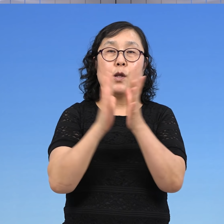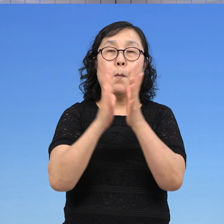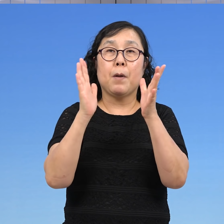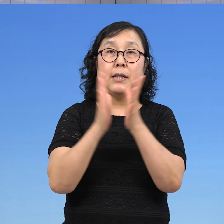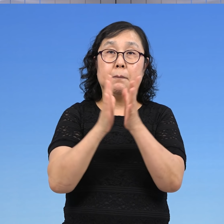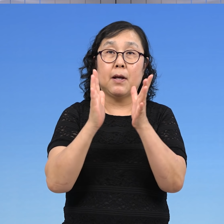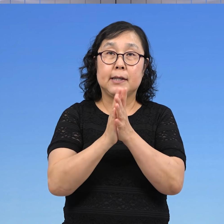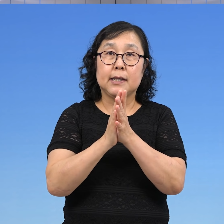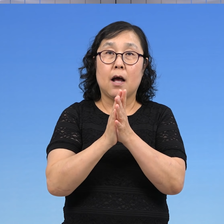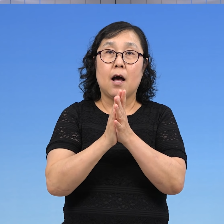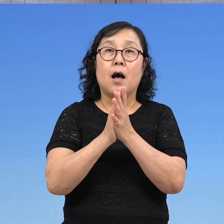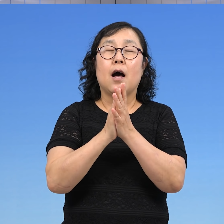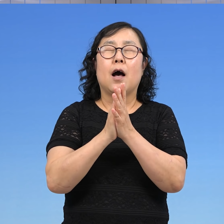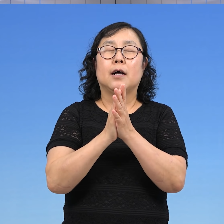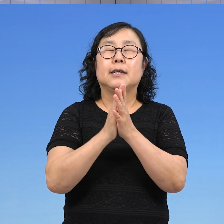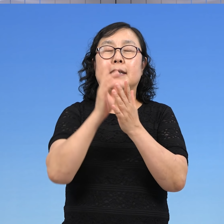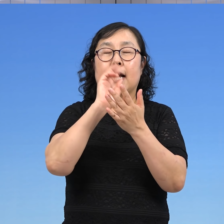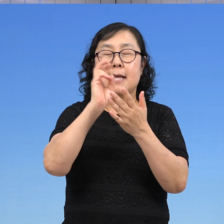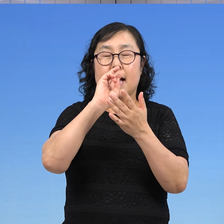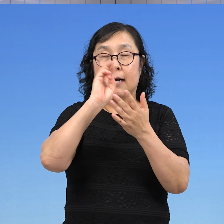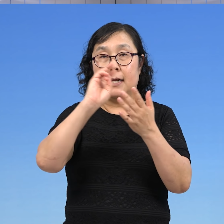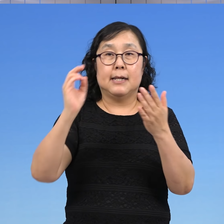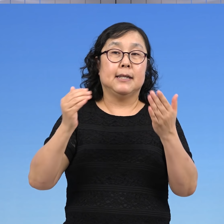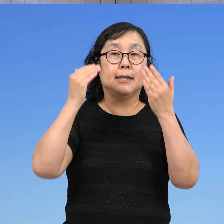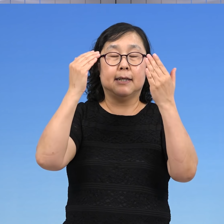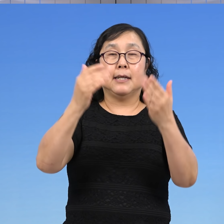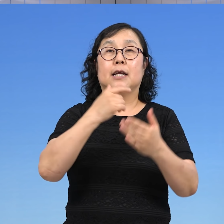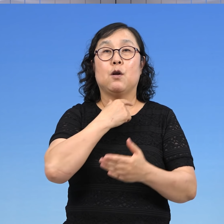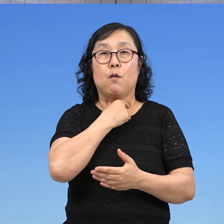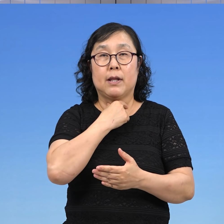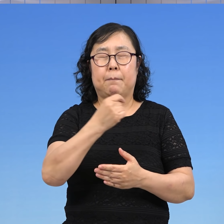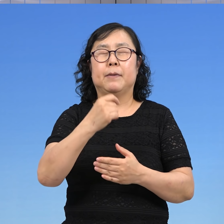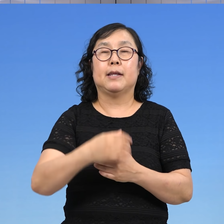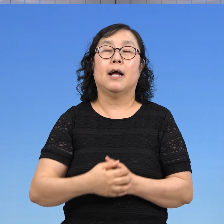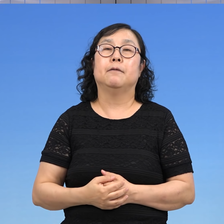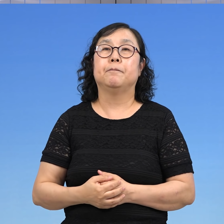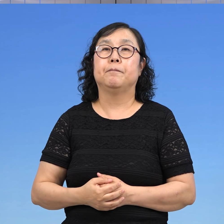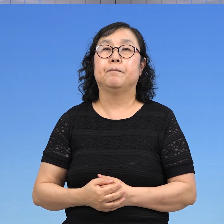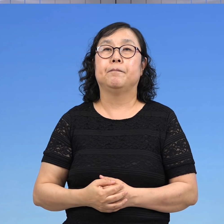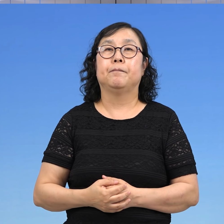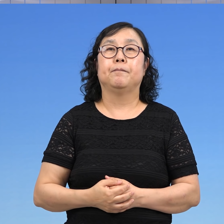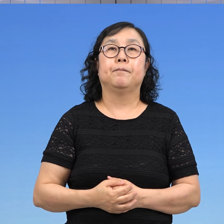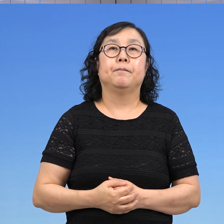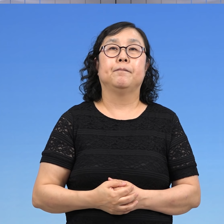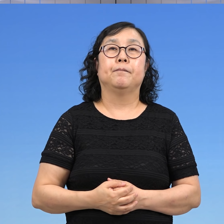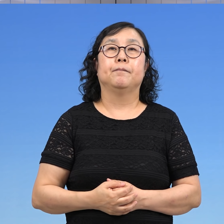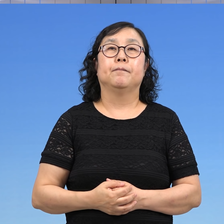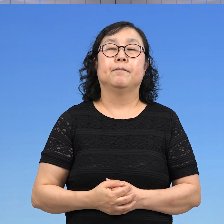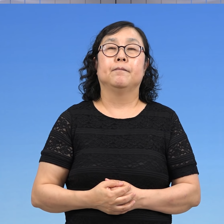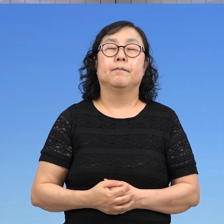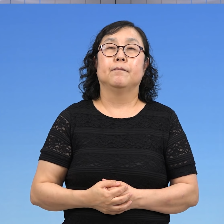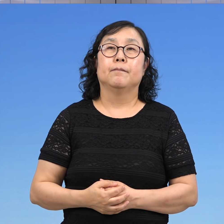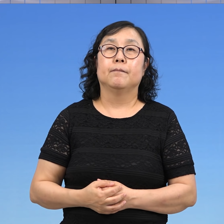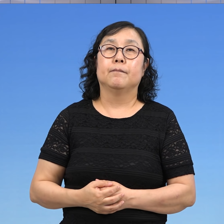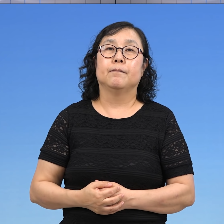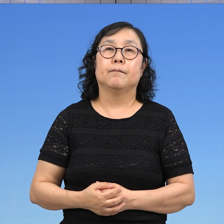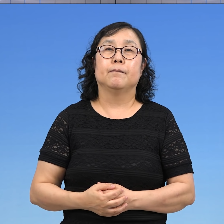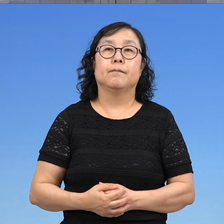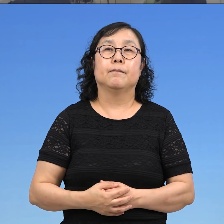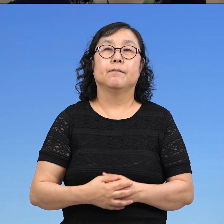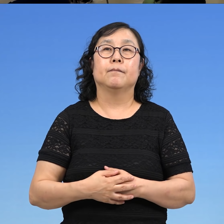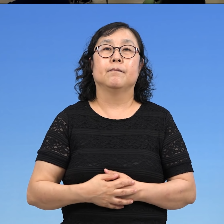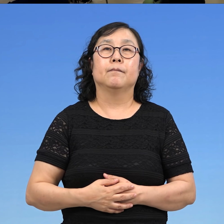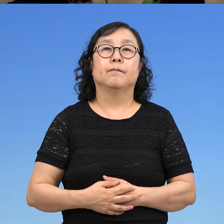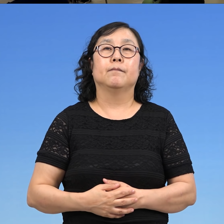한번 11장의 같이 있지 않기를 원합니다 12장으로 건너 가길 원합니다 우리 결단하며 기뻐 찬양합니다